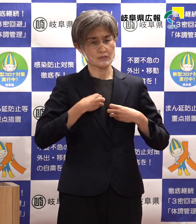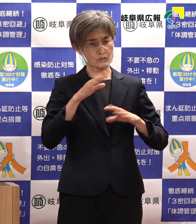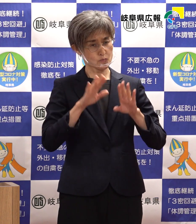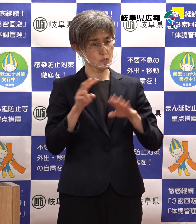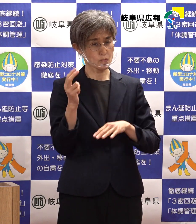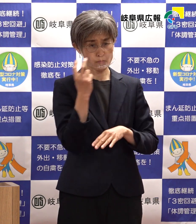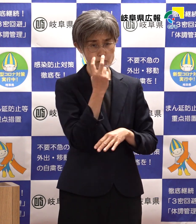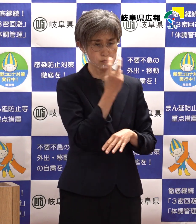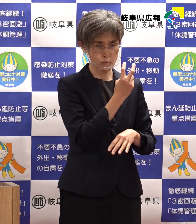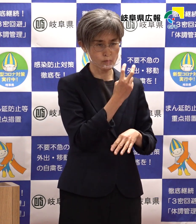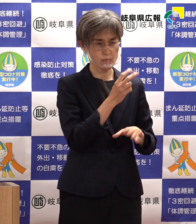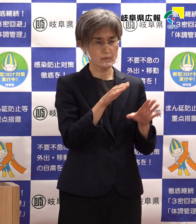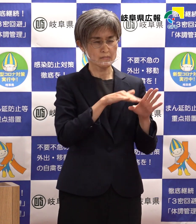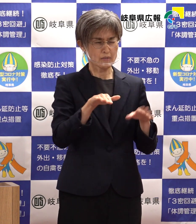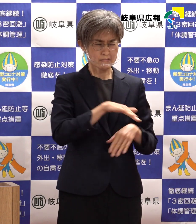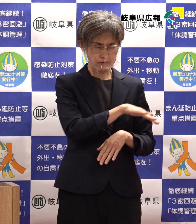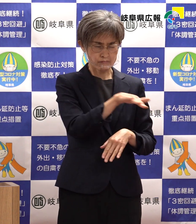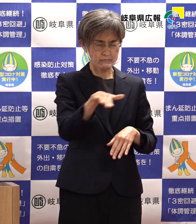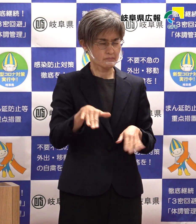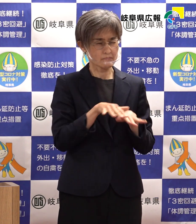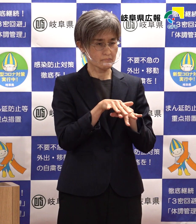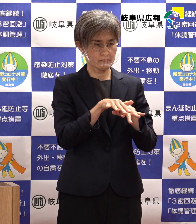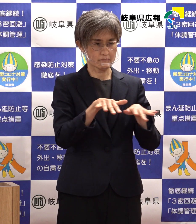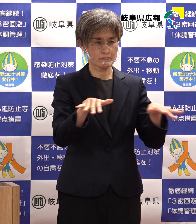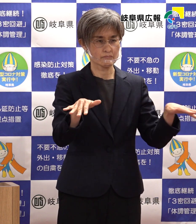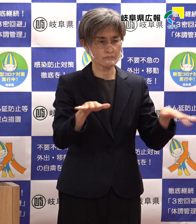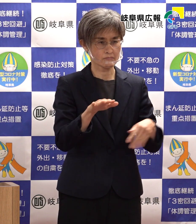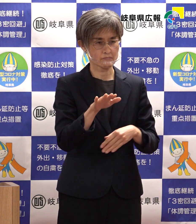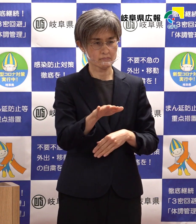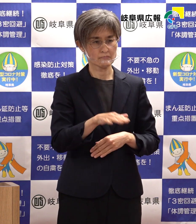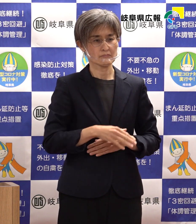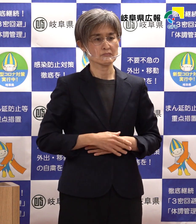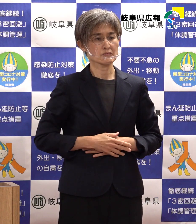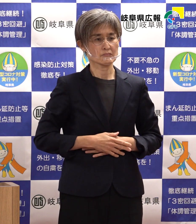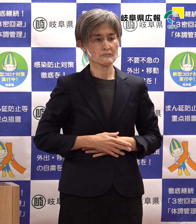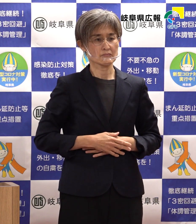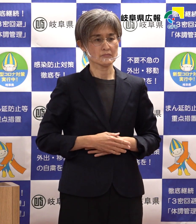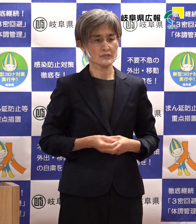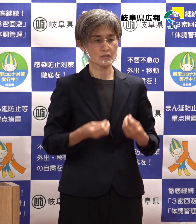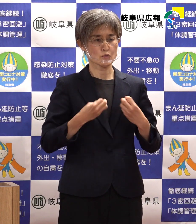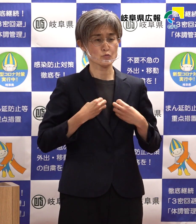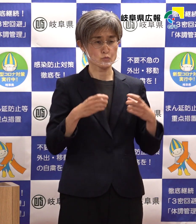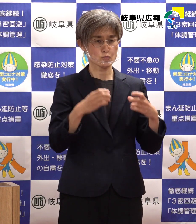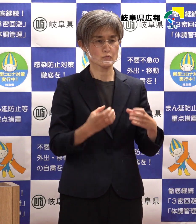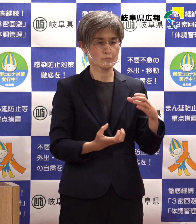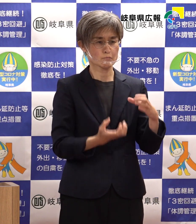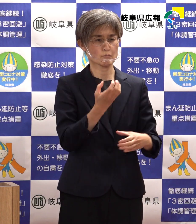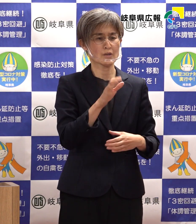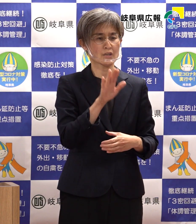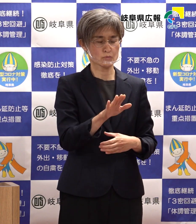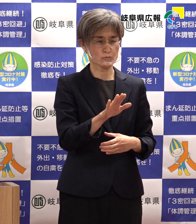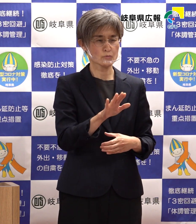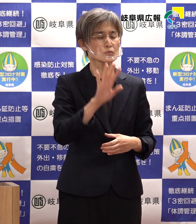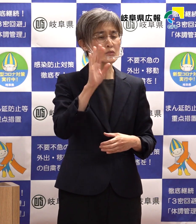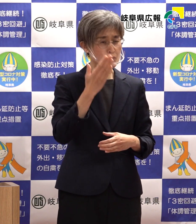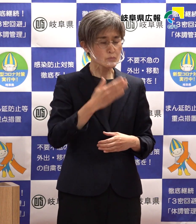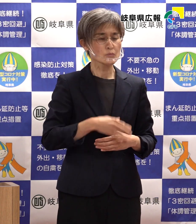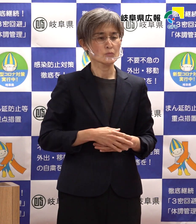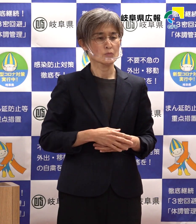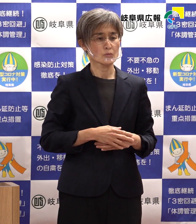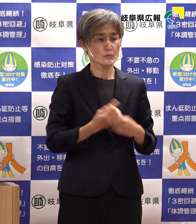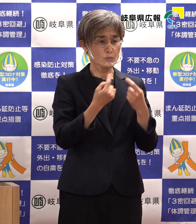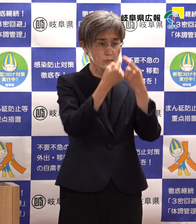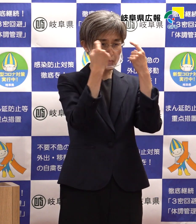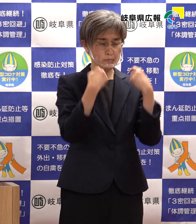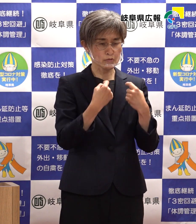的には全県的な広がりがございますし、それからクラスターももちろんありますけれども、後発例といいますか、個別